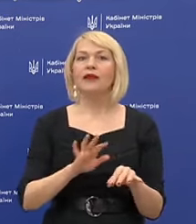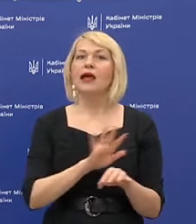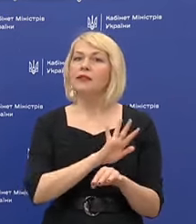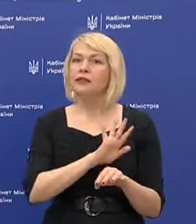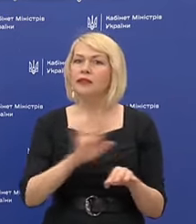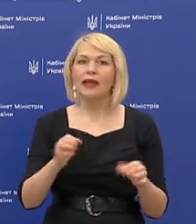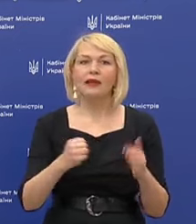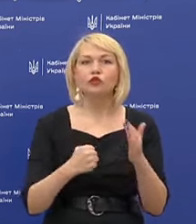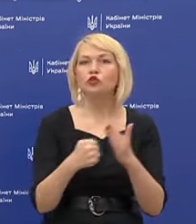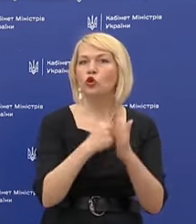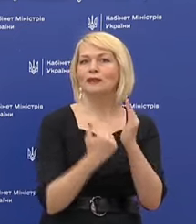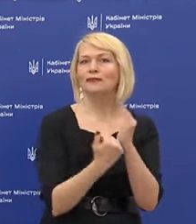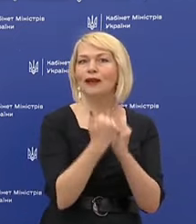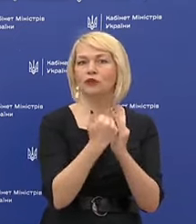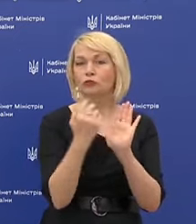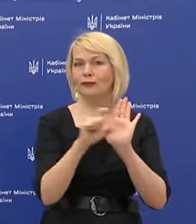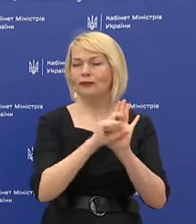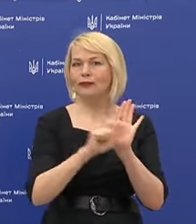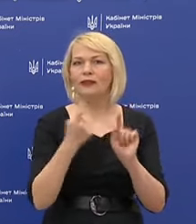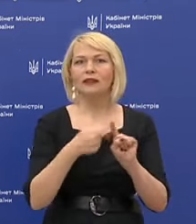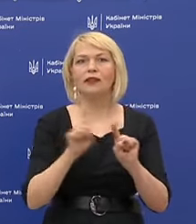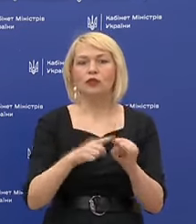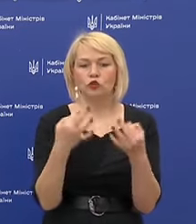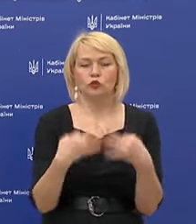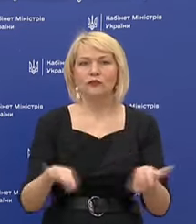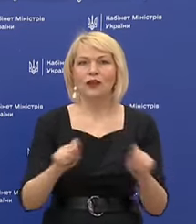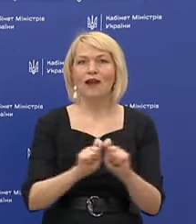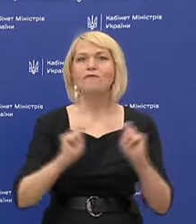не досягнуті критерії, які дозволяють відкривати